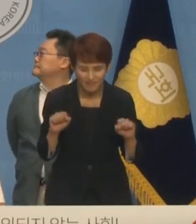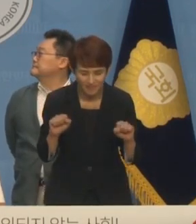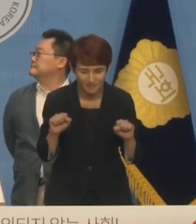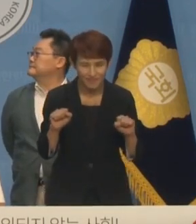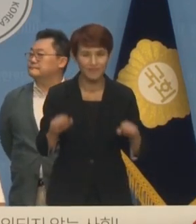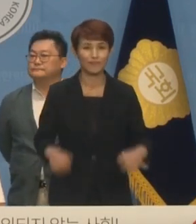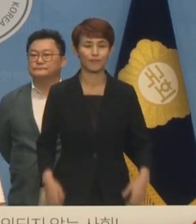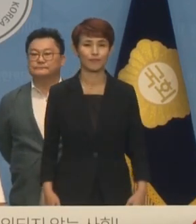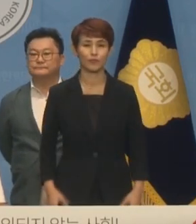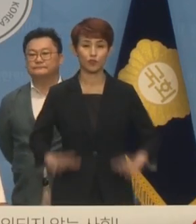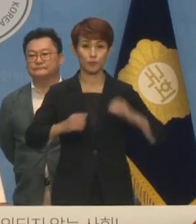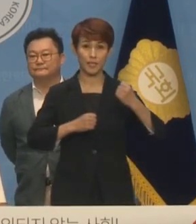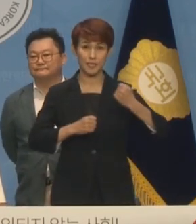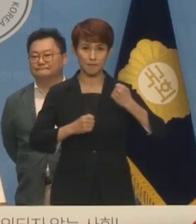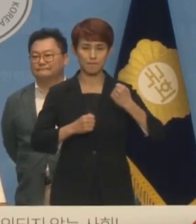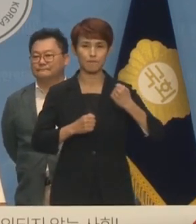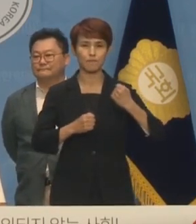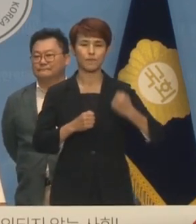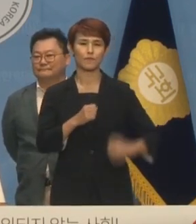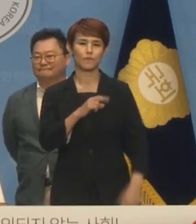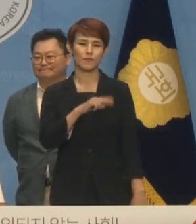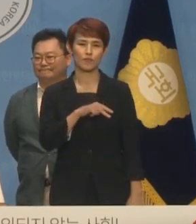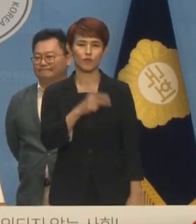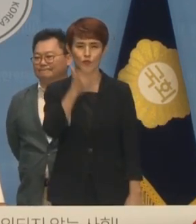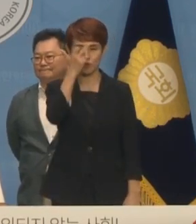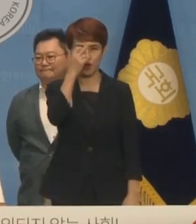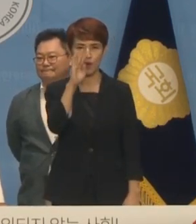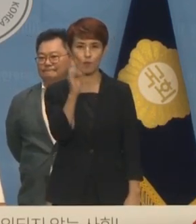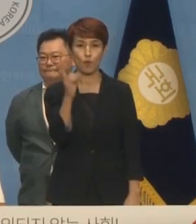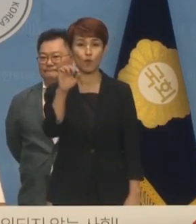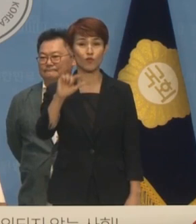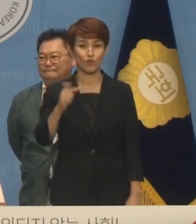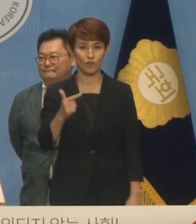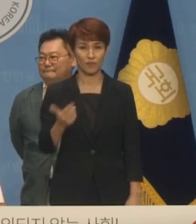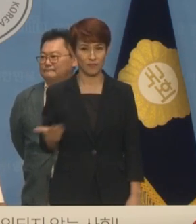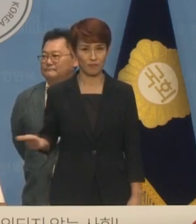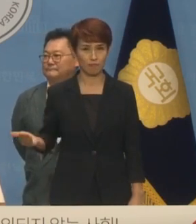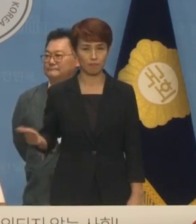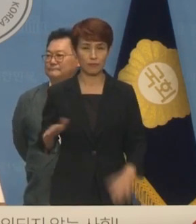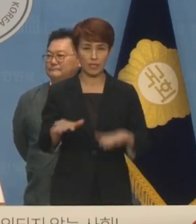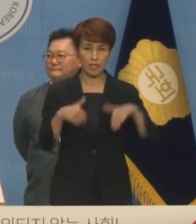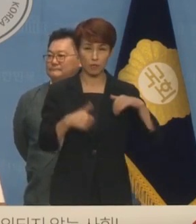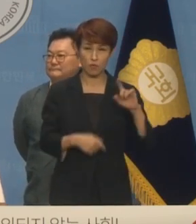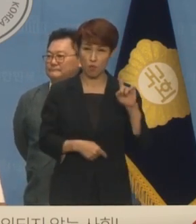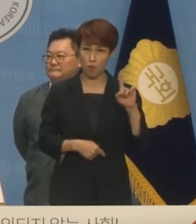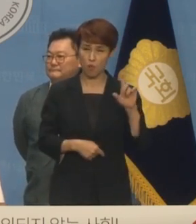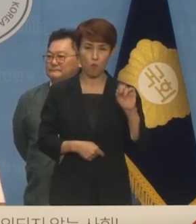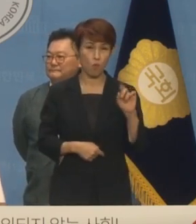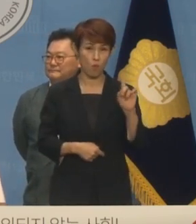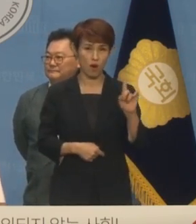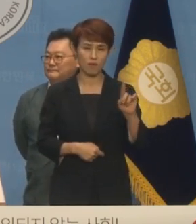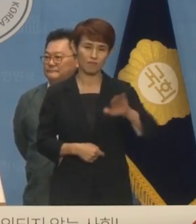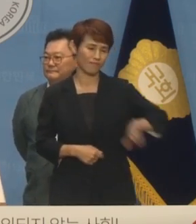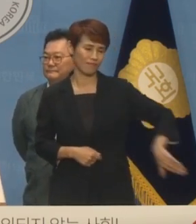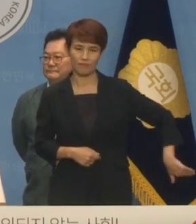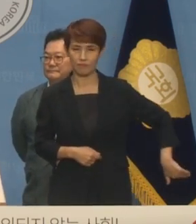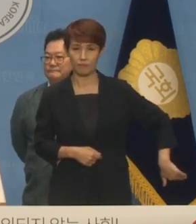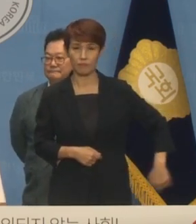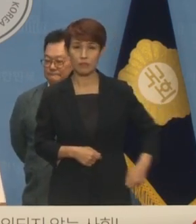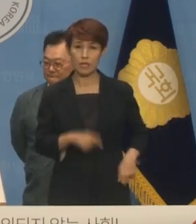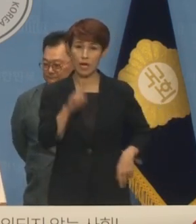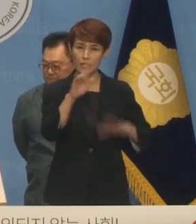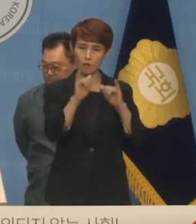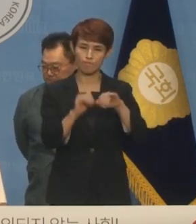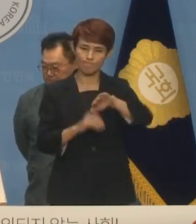안녕하십니까. 국민의힘 최보영 국회의원입니다. Leave no one behind. 단 한 사람도 소외되지 않는